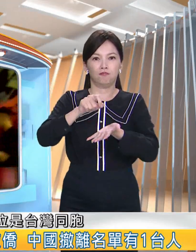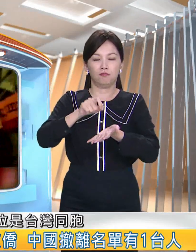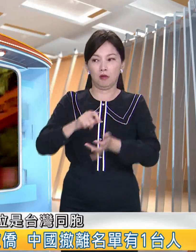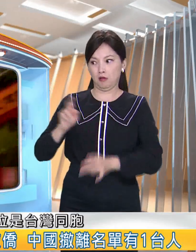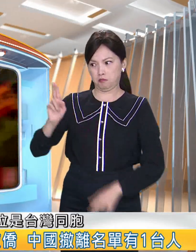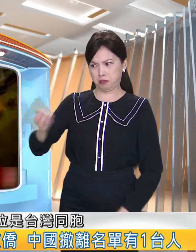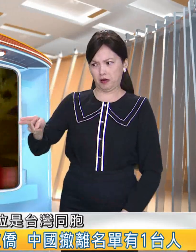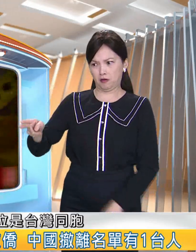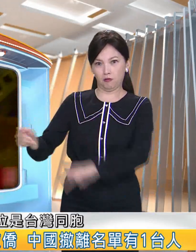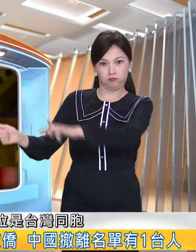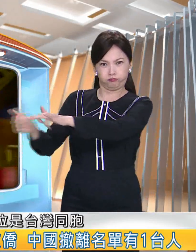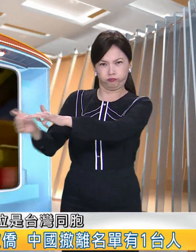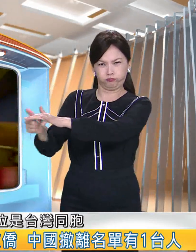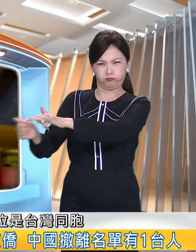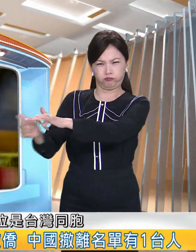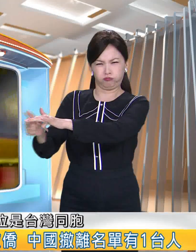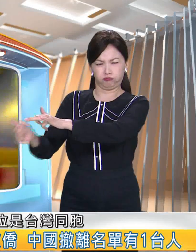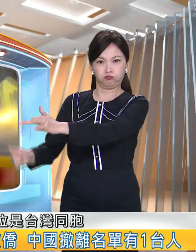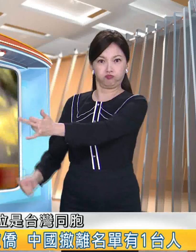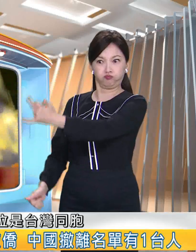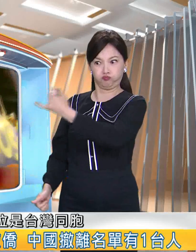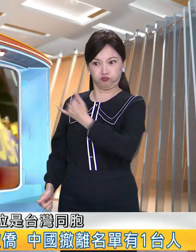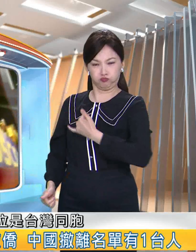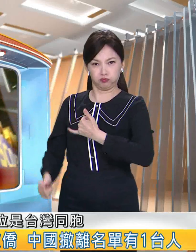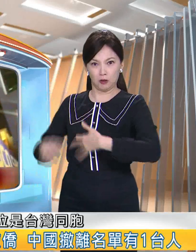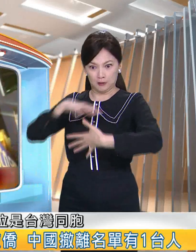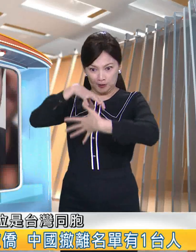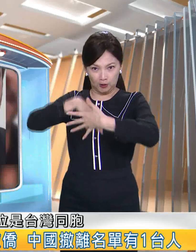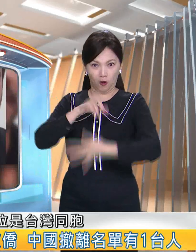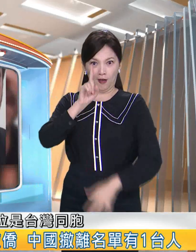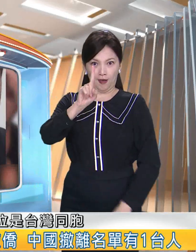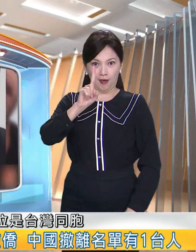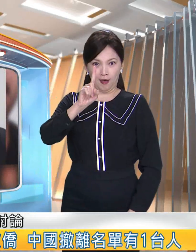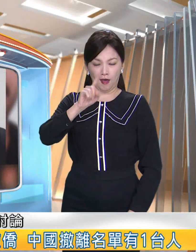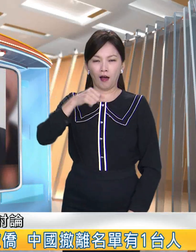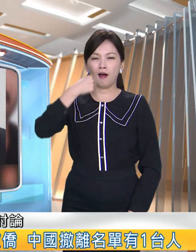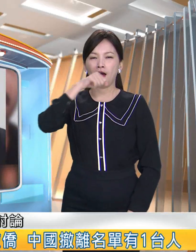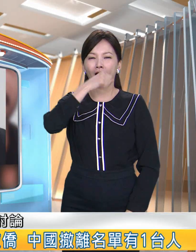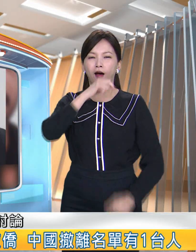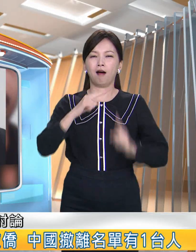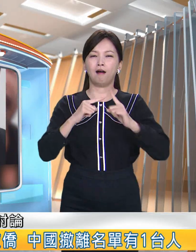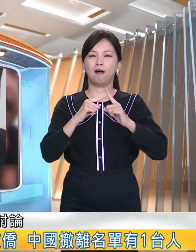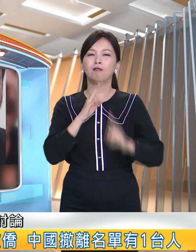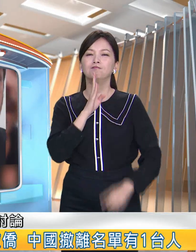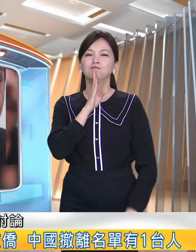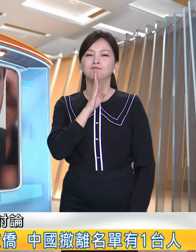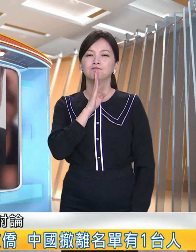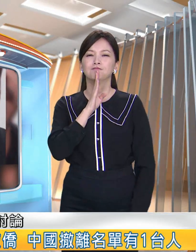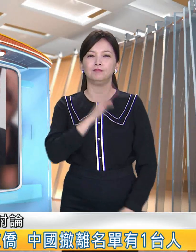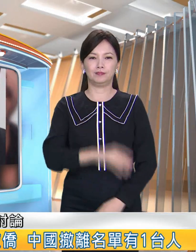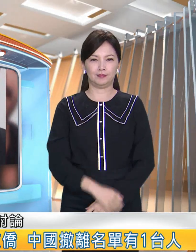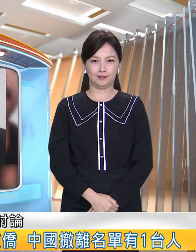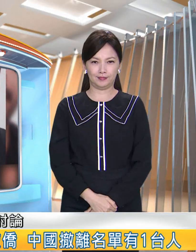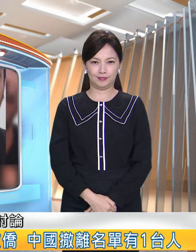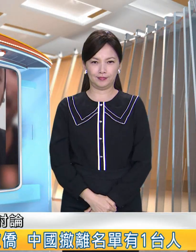撤侨名单里有一位是台湾同胞，掀起外界不少的讨